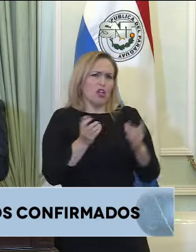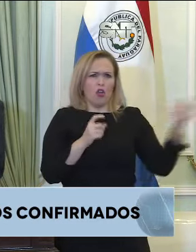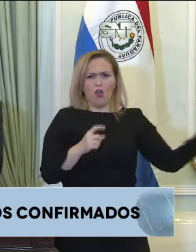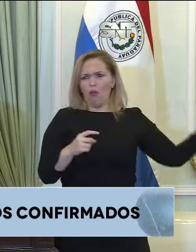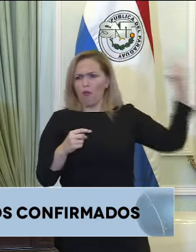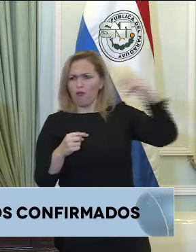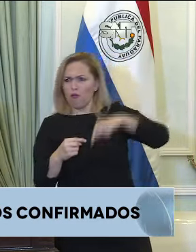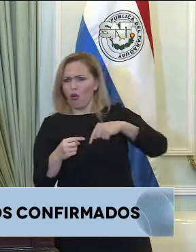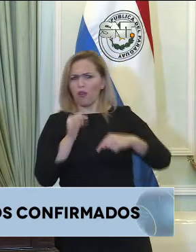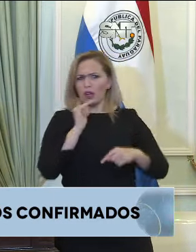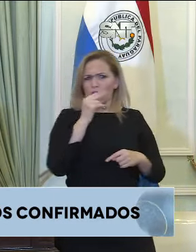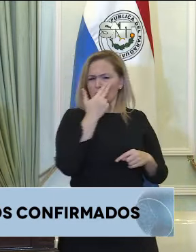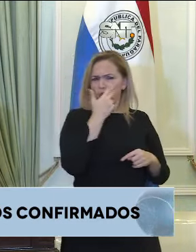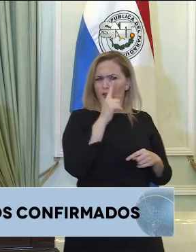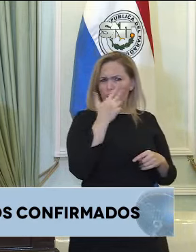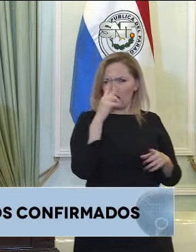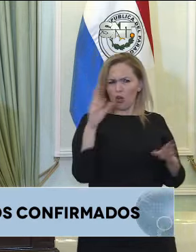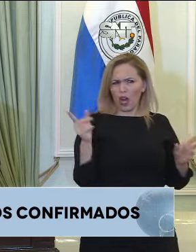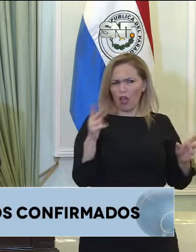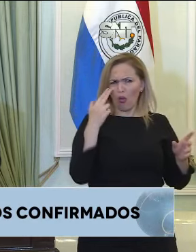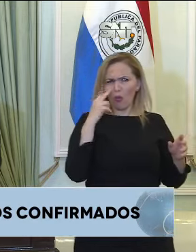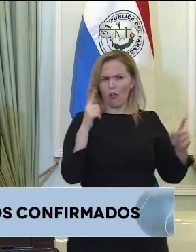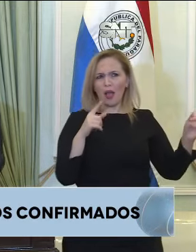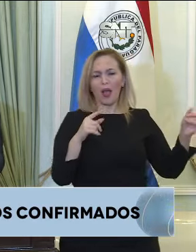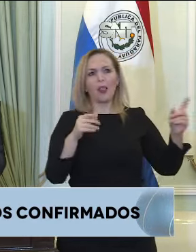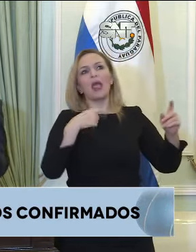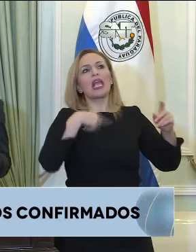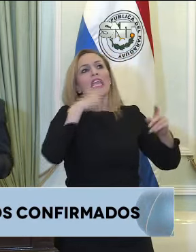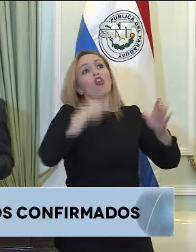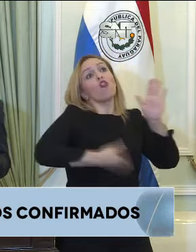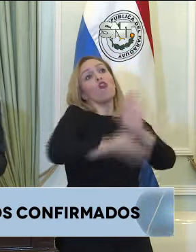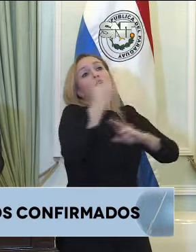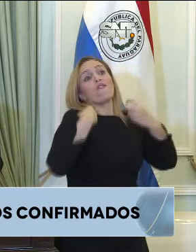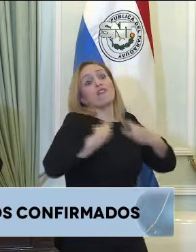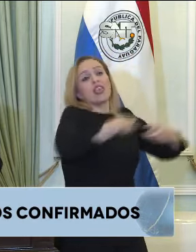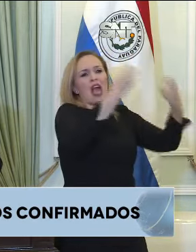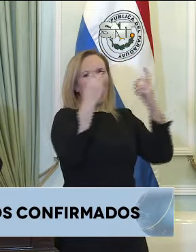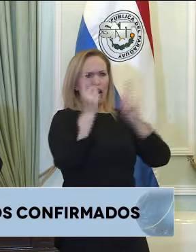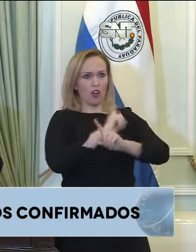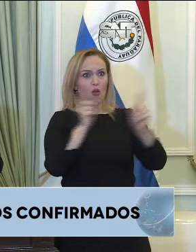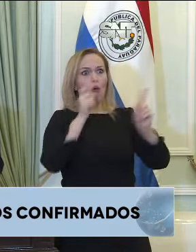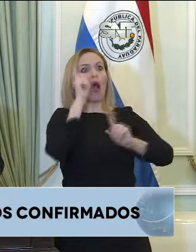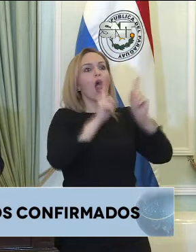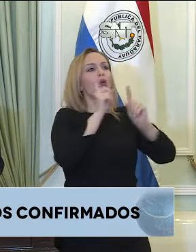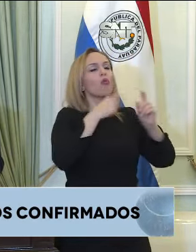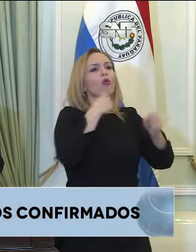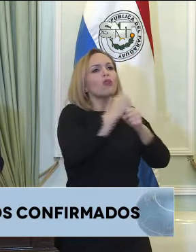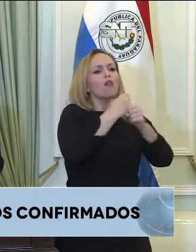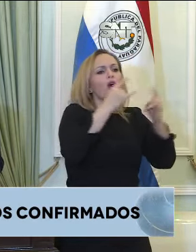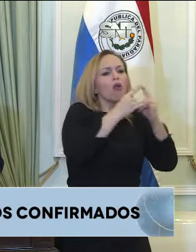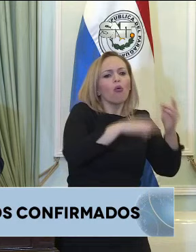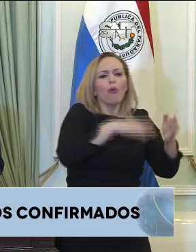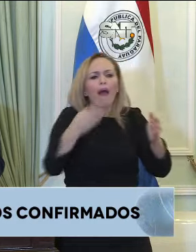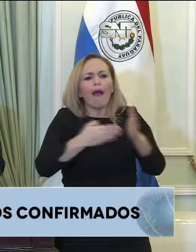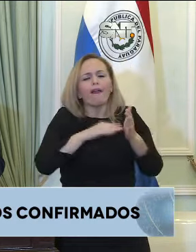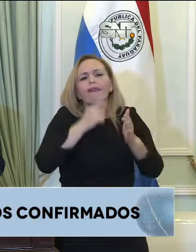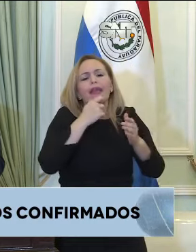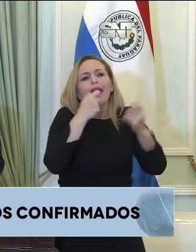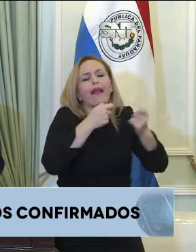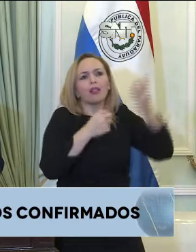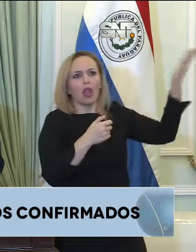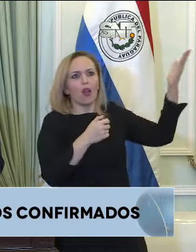Debe haber, no creo que haya ningún problema en volver. Lo que no queremos es la gente que está en su casa que planee un viaje como expresaba